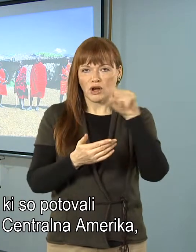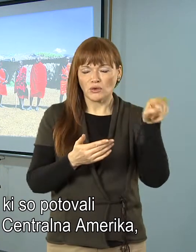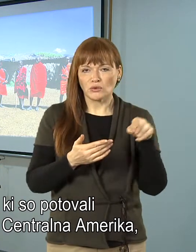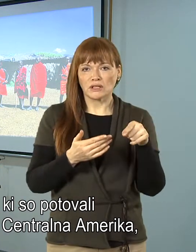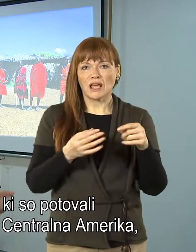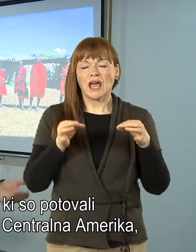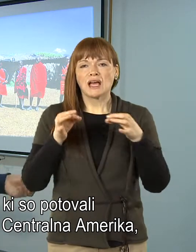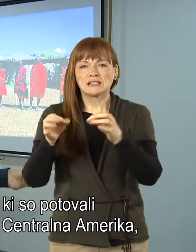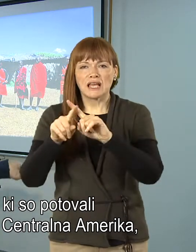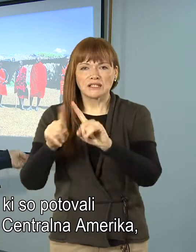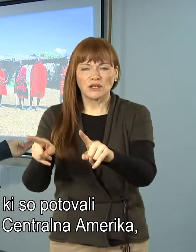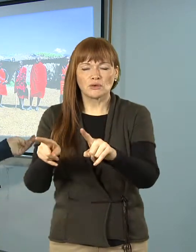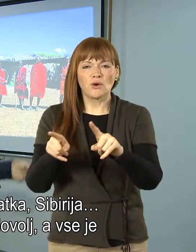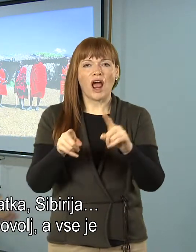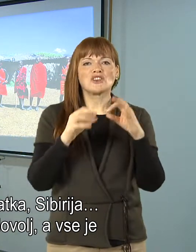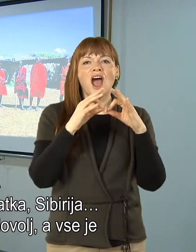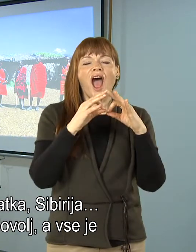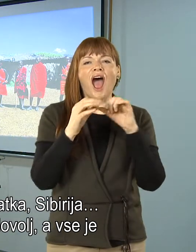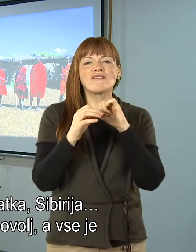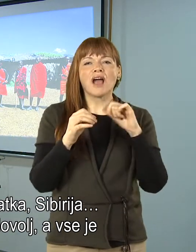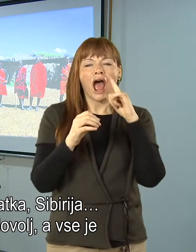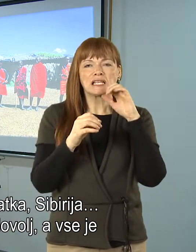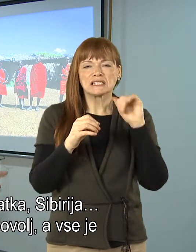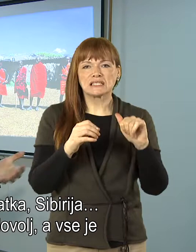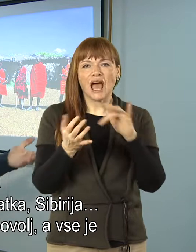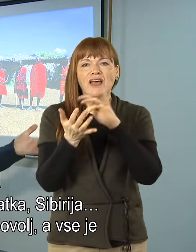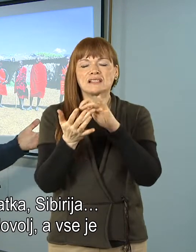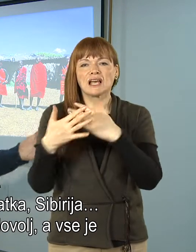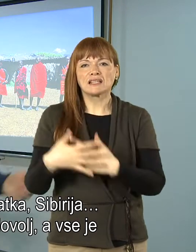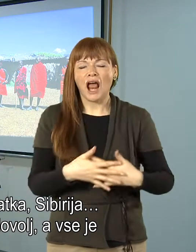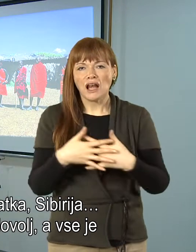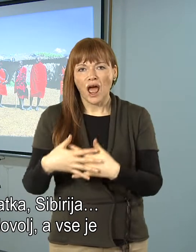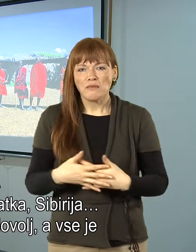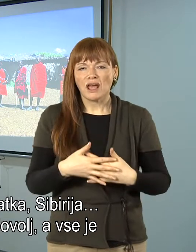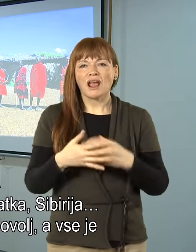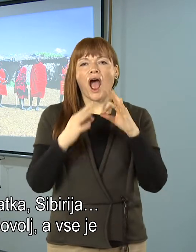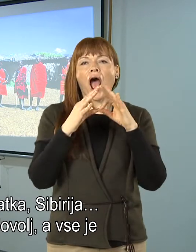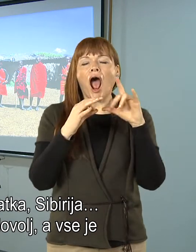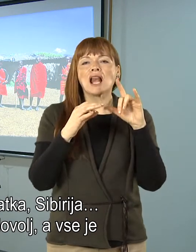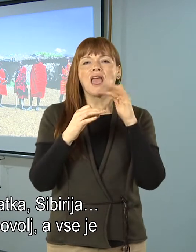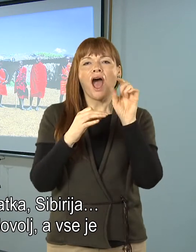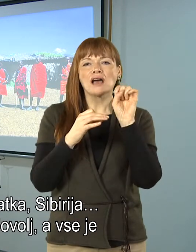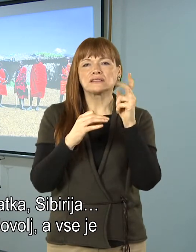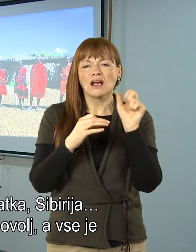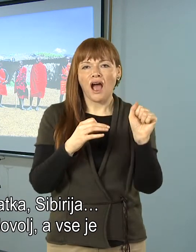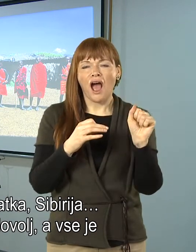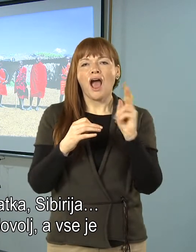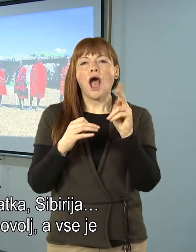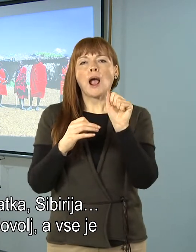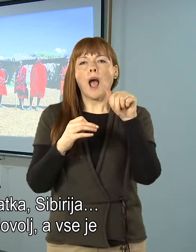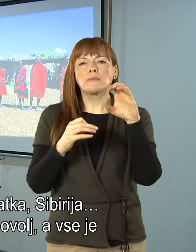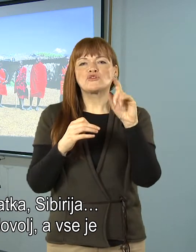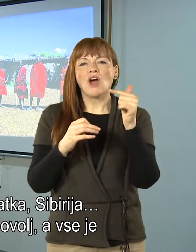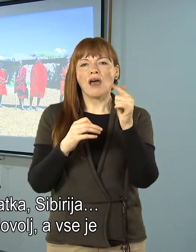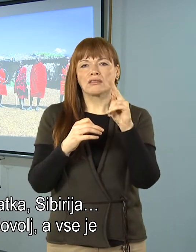cesta, Afganistan, ne vem, Centralna Amerika, Aljaska, Kamčatka, Sibirija, se pravi, ideja